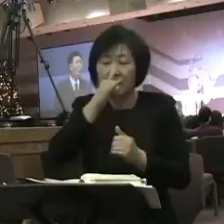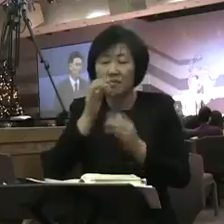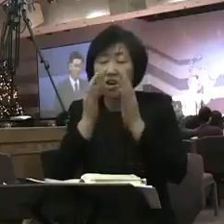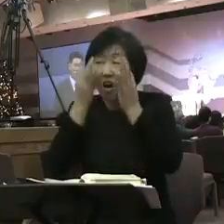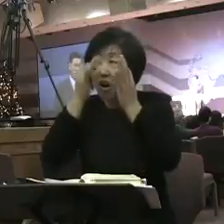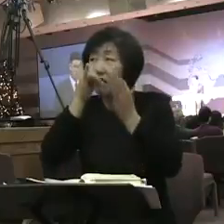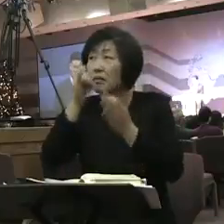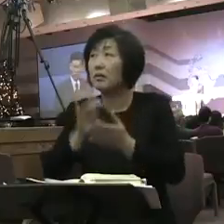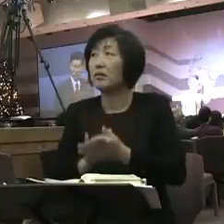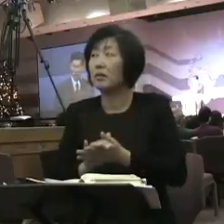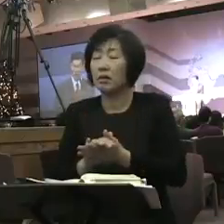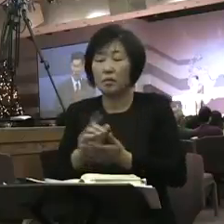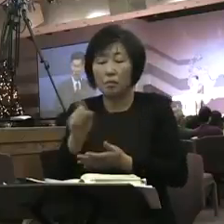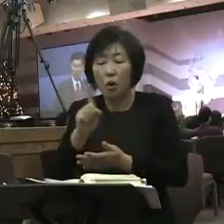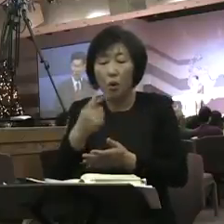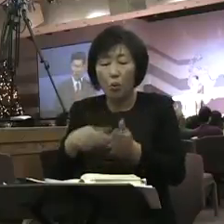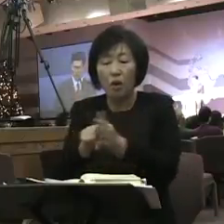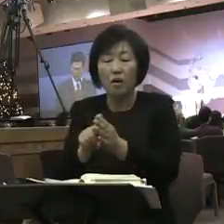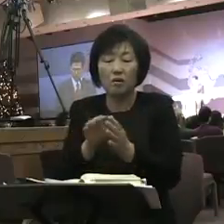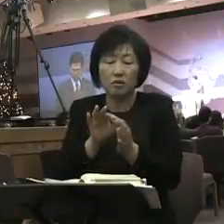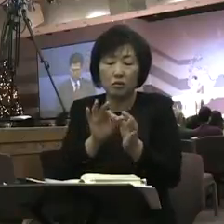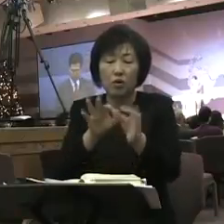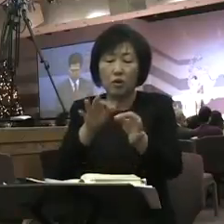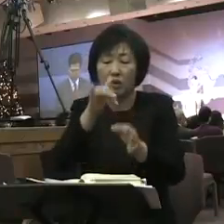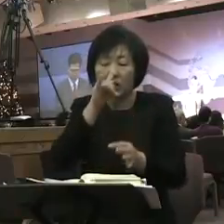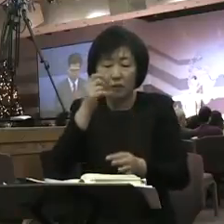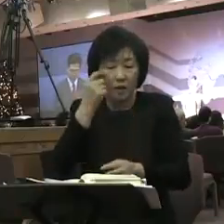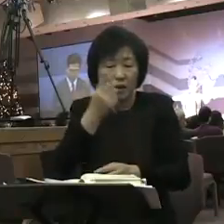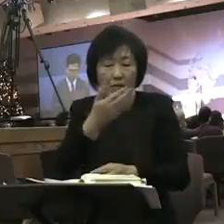여러분 뭘 위해서 투자를 하고 계세요?